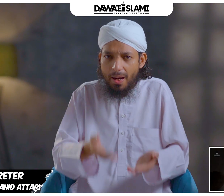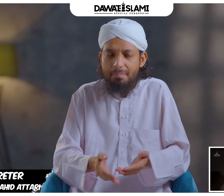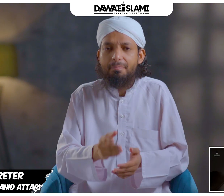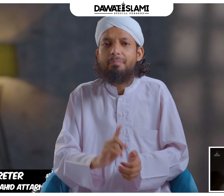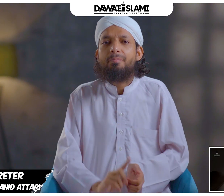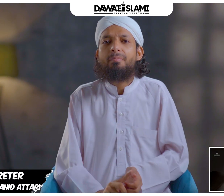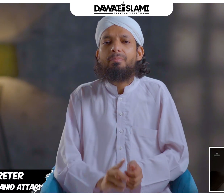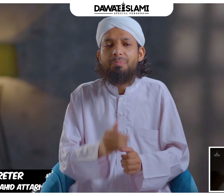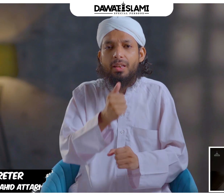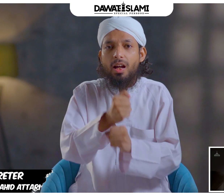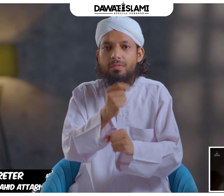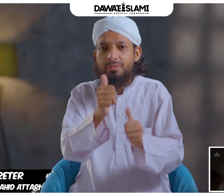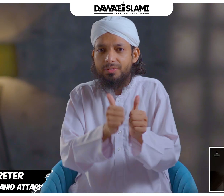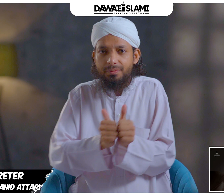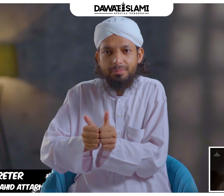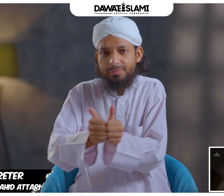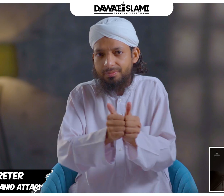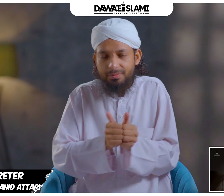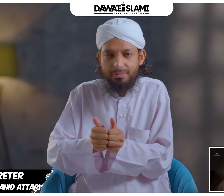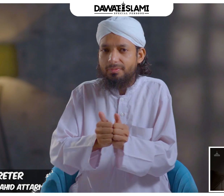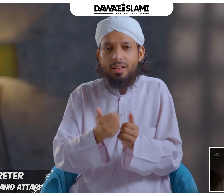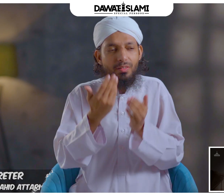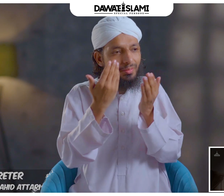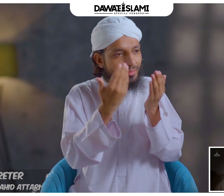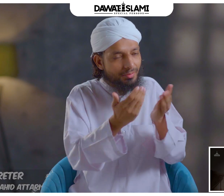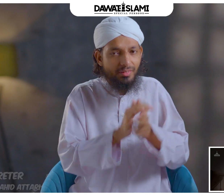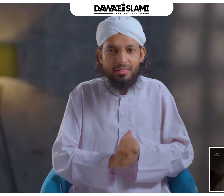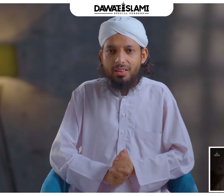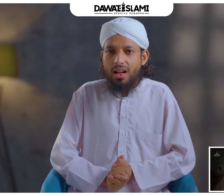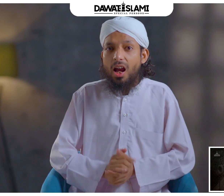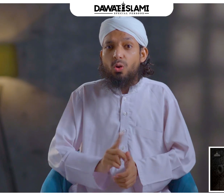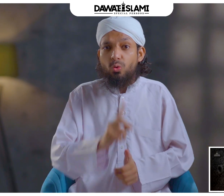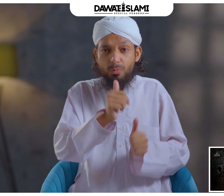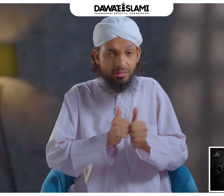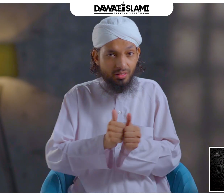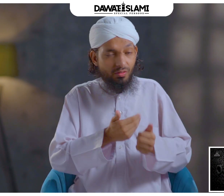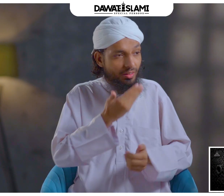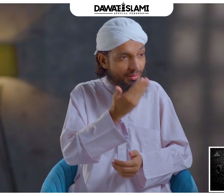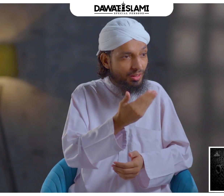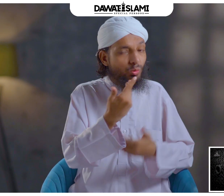صحابہ کرام کا پیمانہ لبریز ہو گیا۔ اب